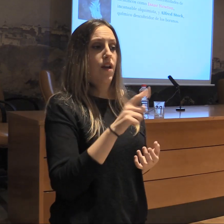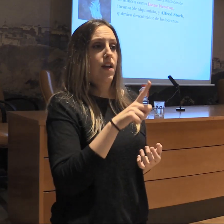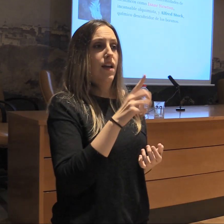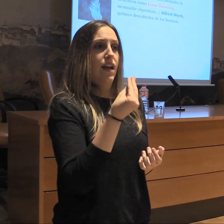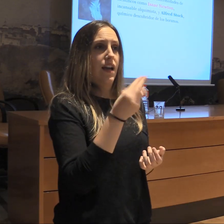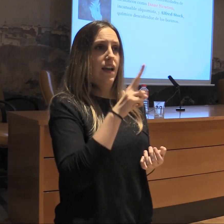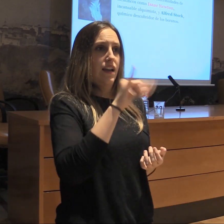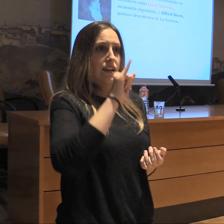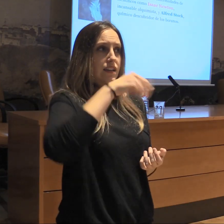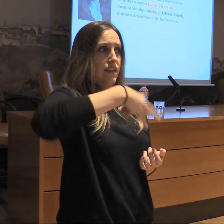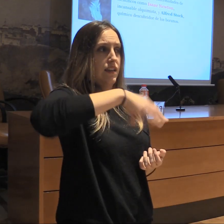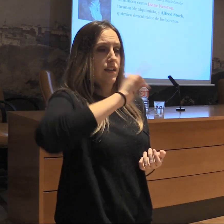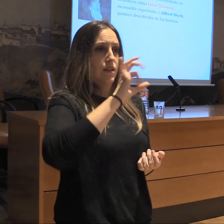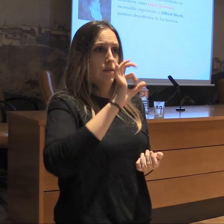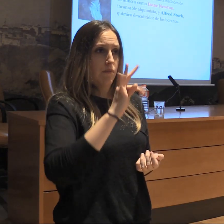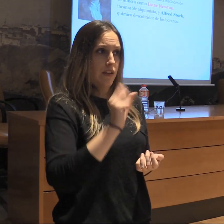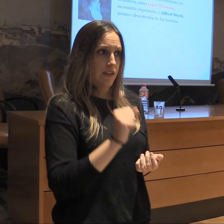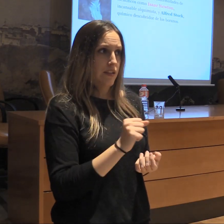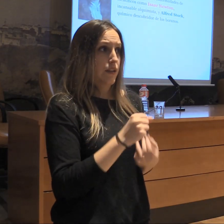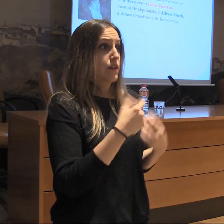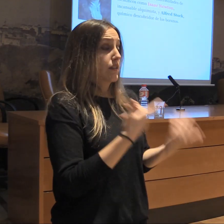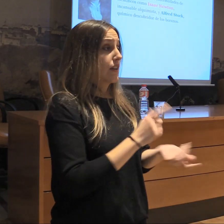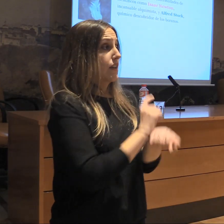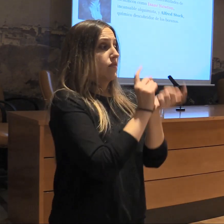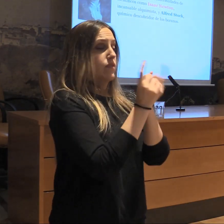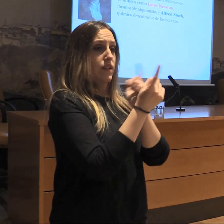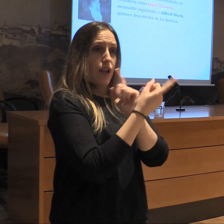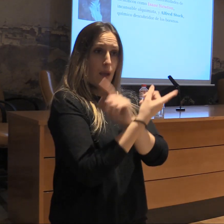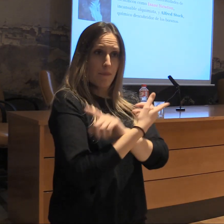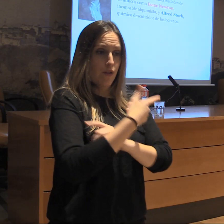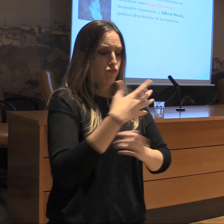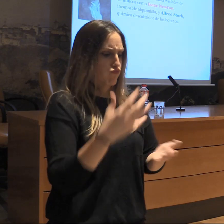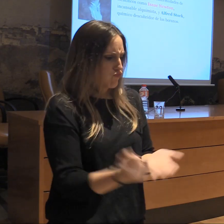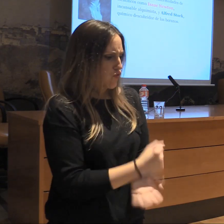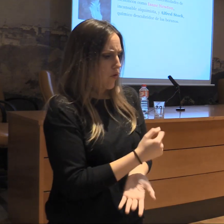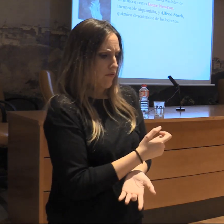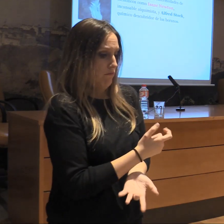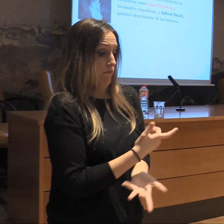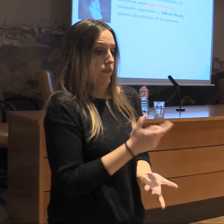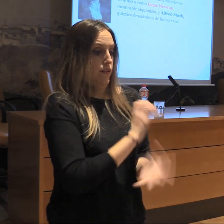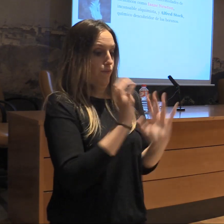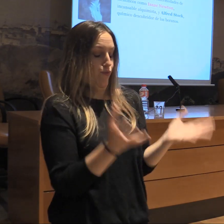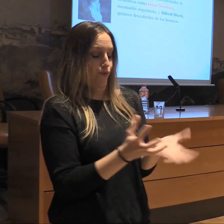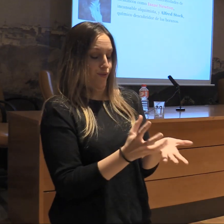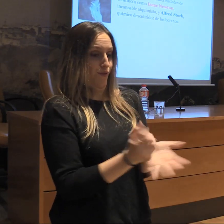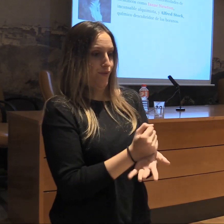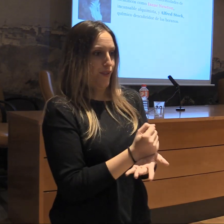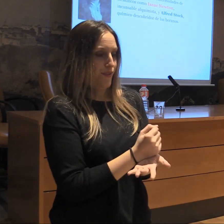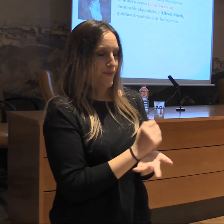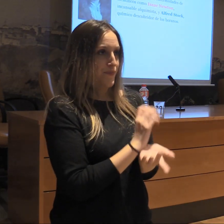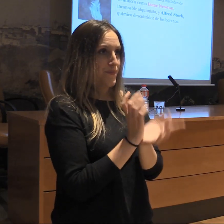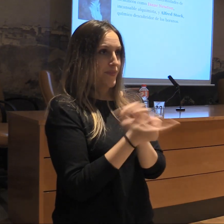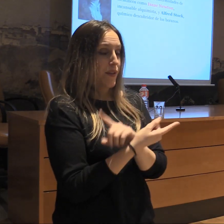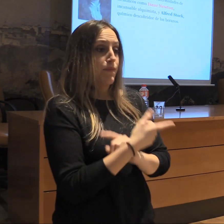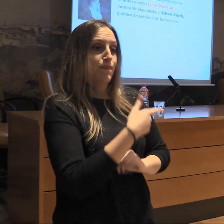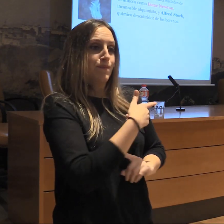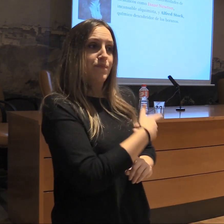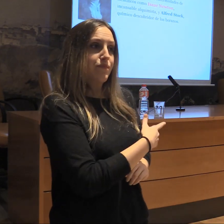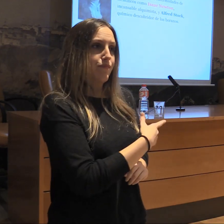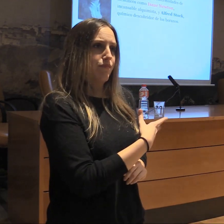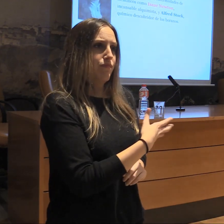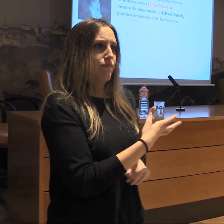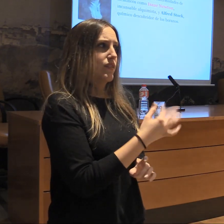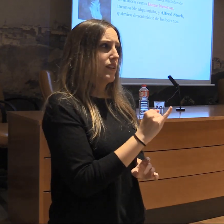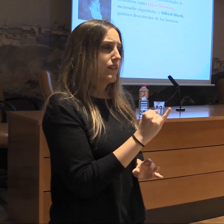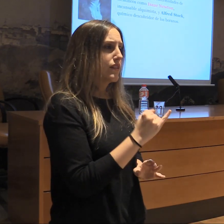cuando publicó sus Principia Matemática, que cambiarían toda la concepción del mundo, Fue, bueno, tuvo una serie